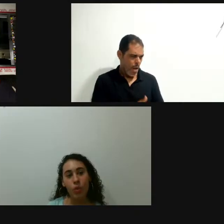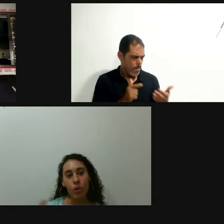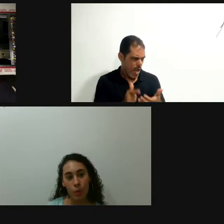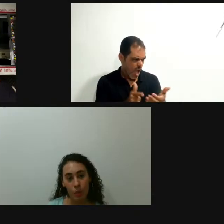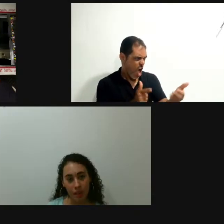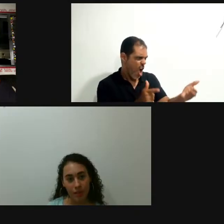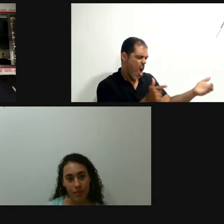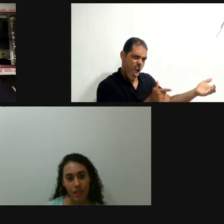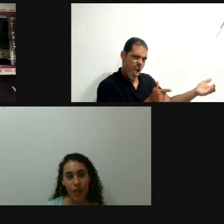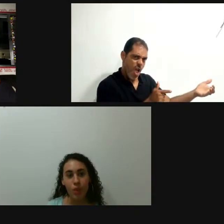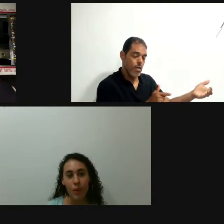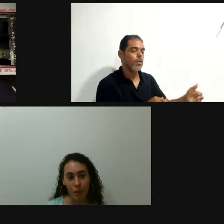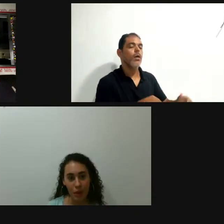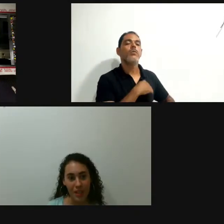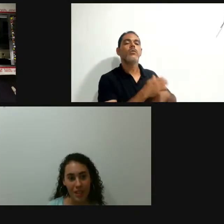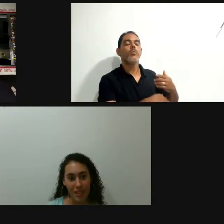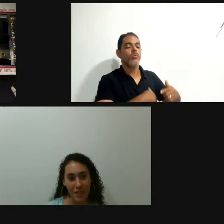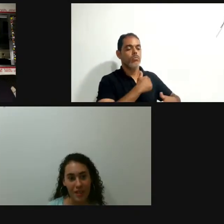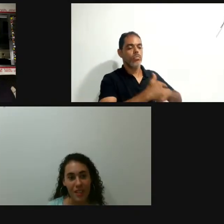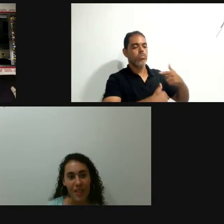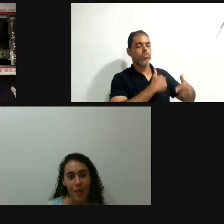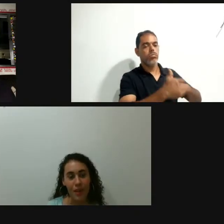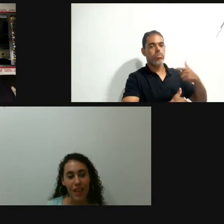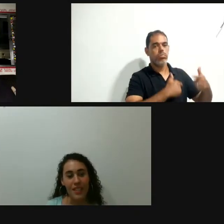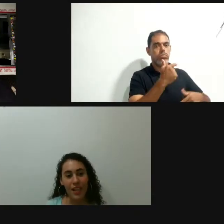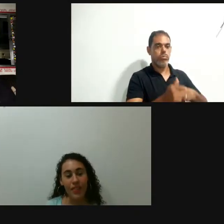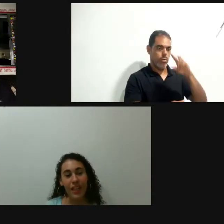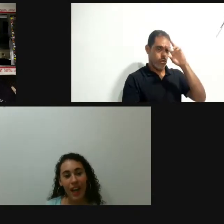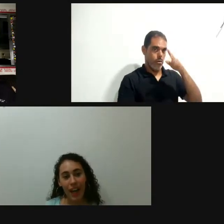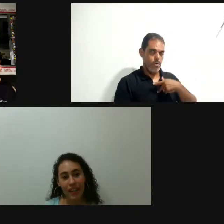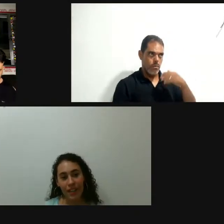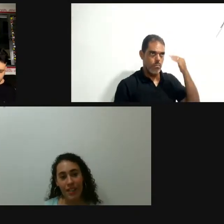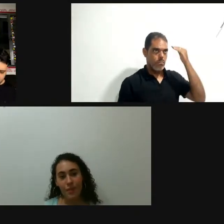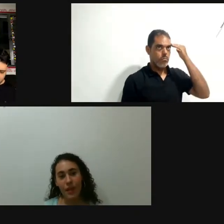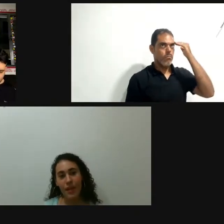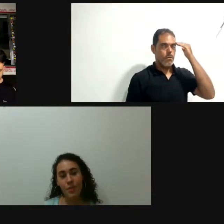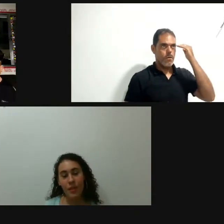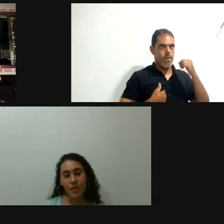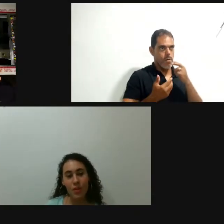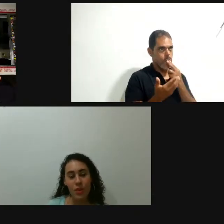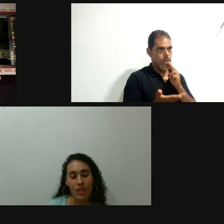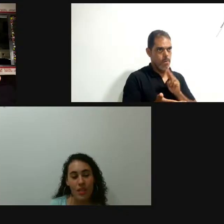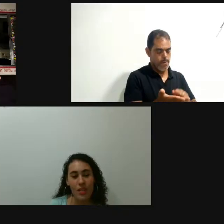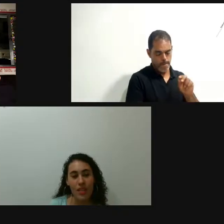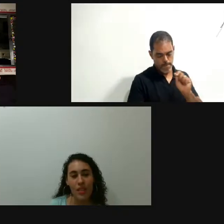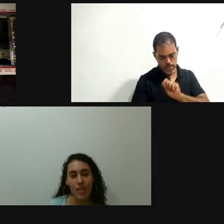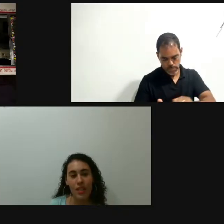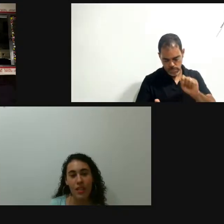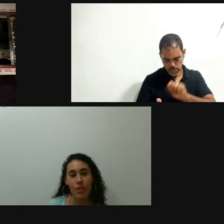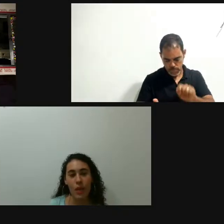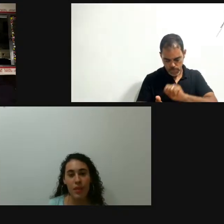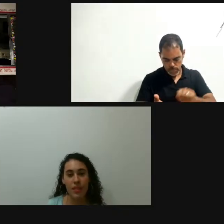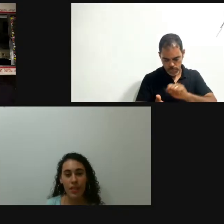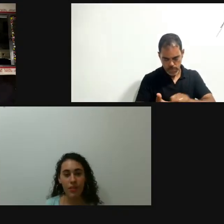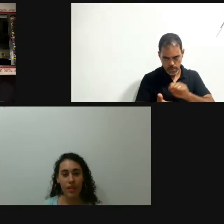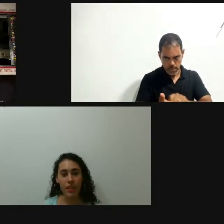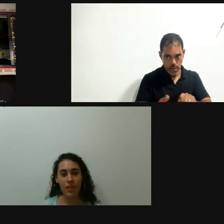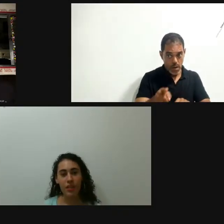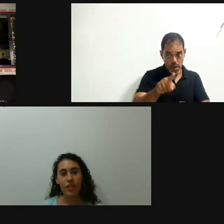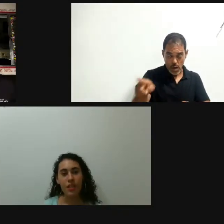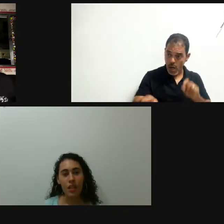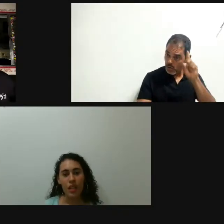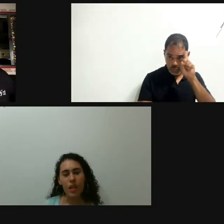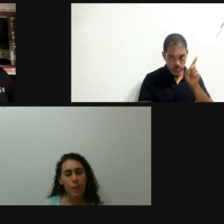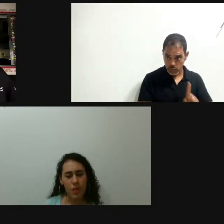como autômata de automemórias, que é escrever cartas para as pessoas que não sabem